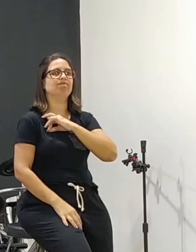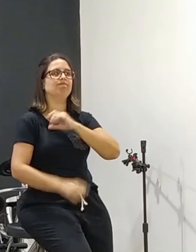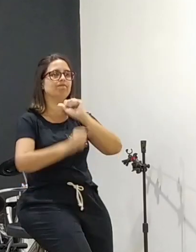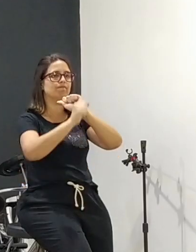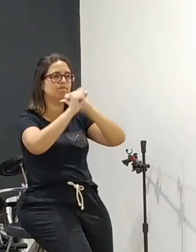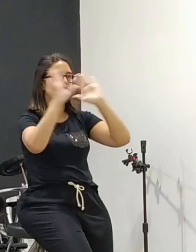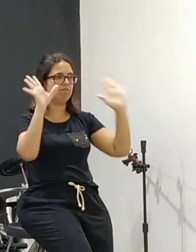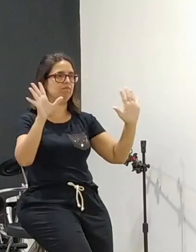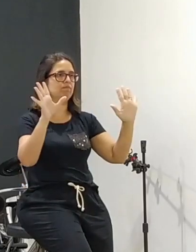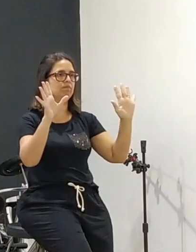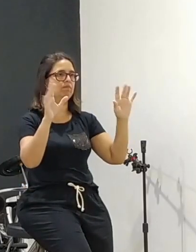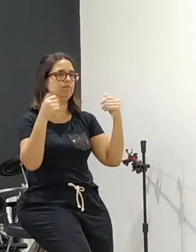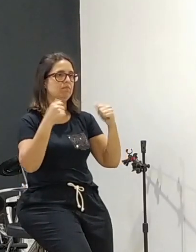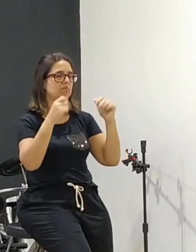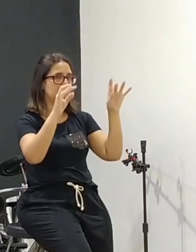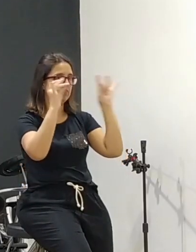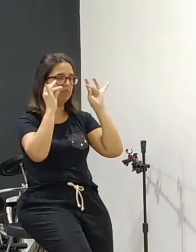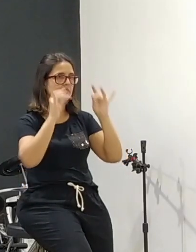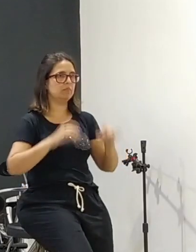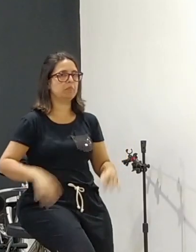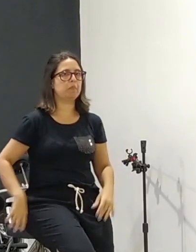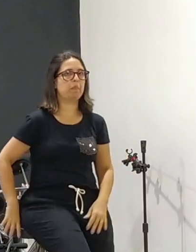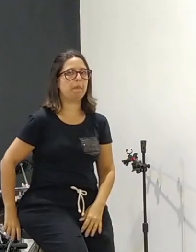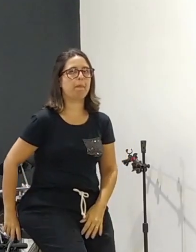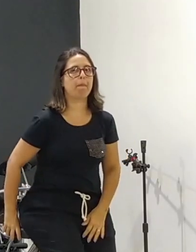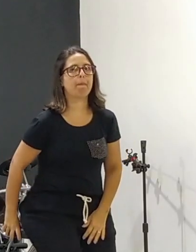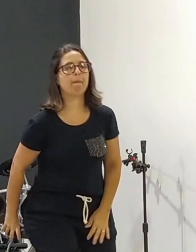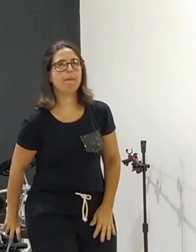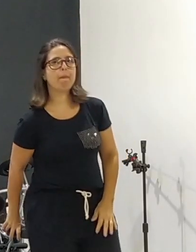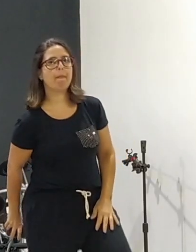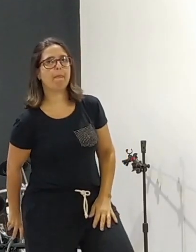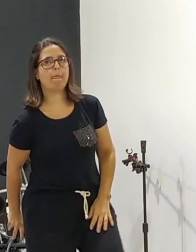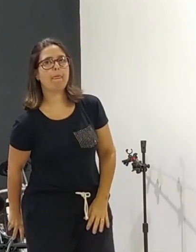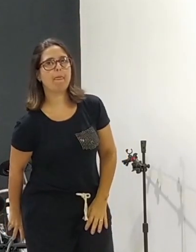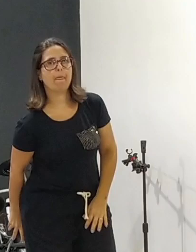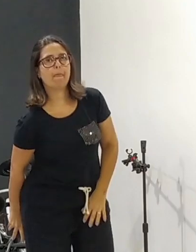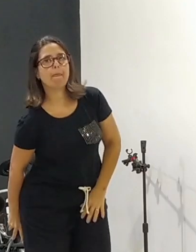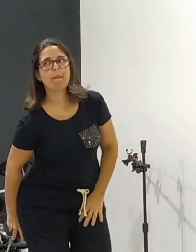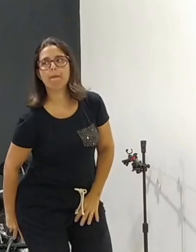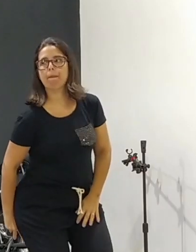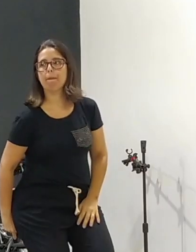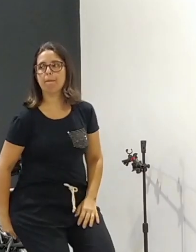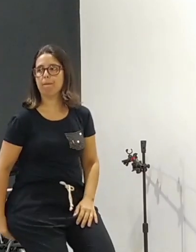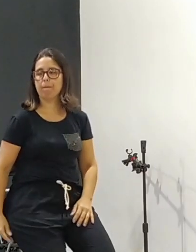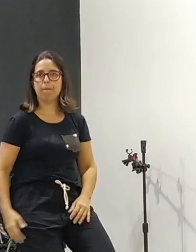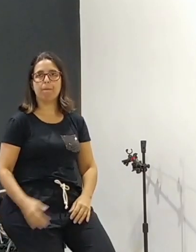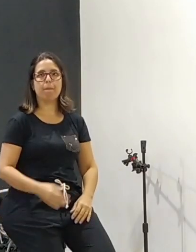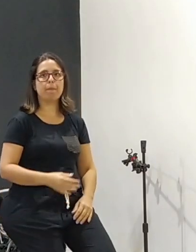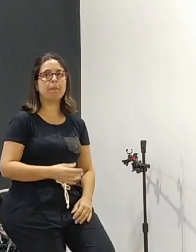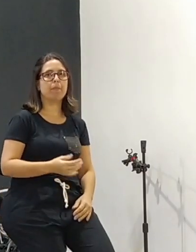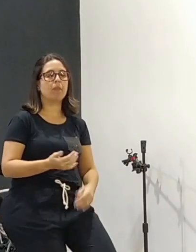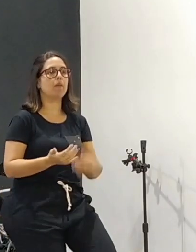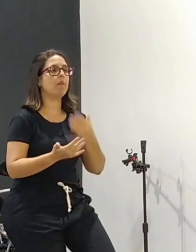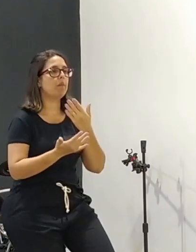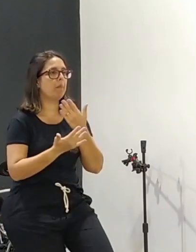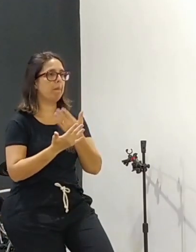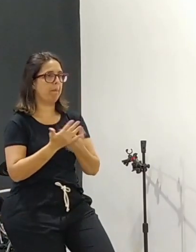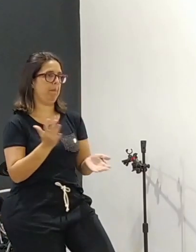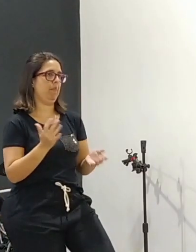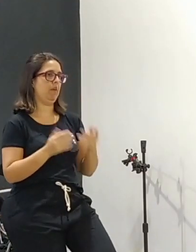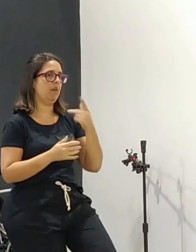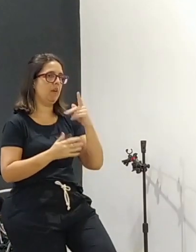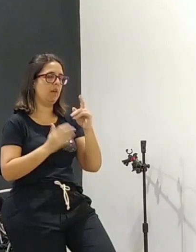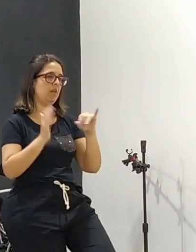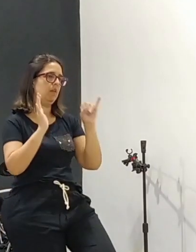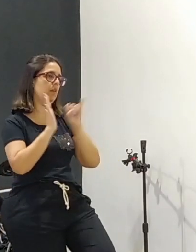atento. Aleluia. Não perca a sua identidade. Nós podemos resistir